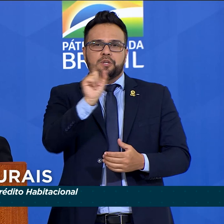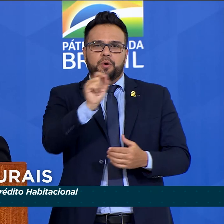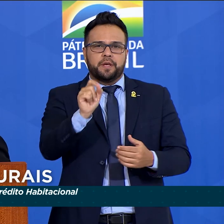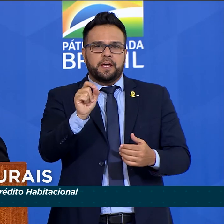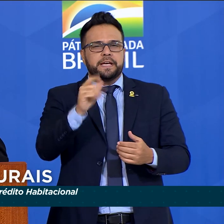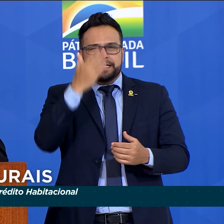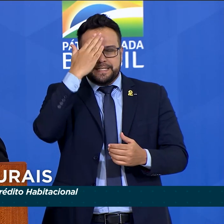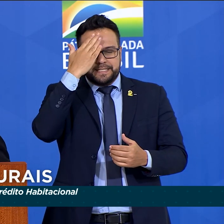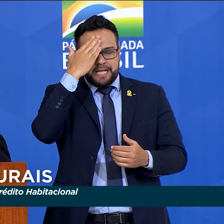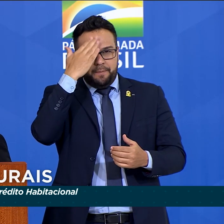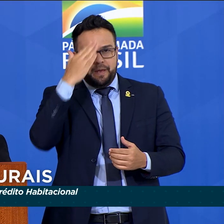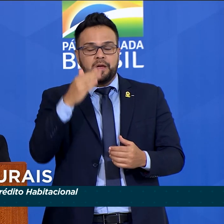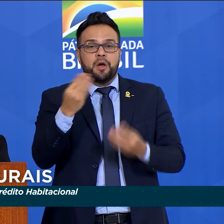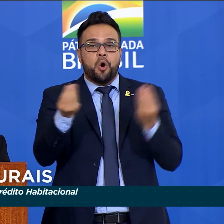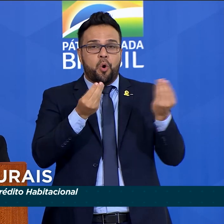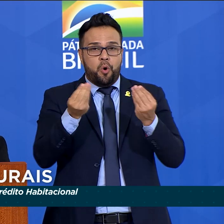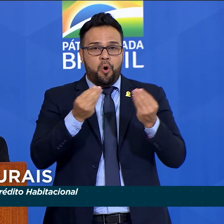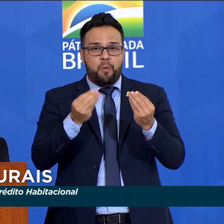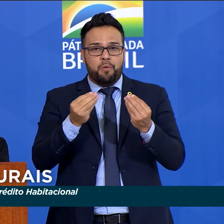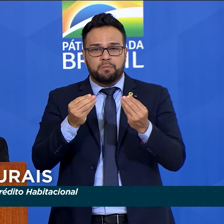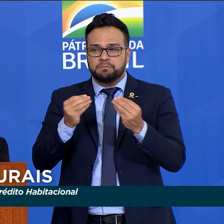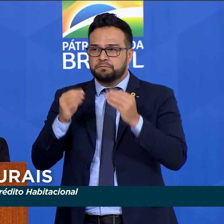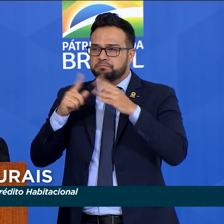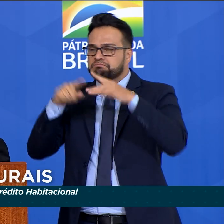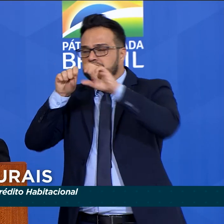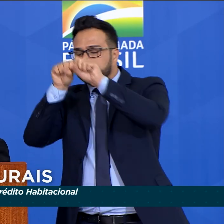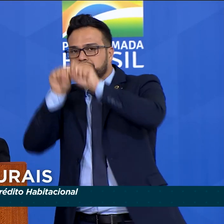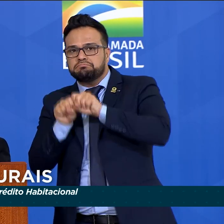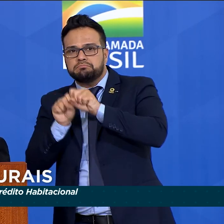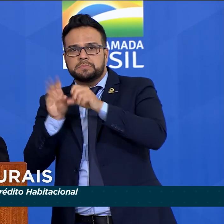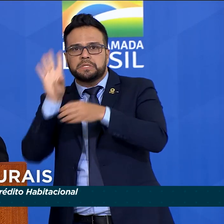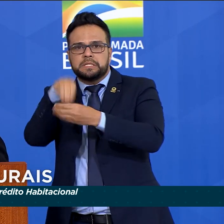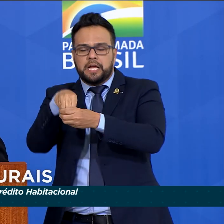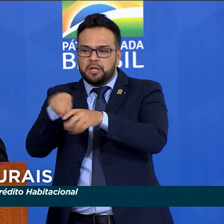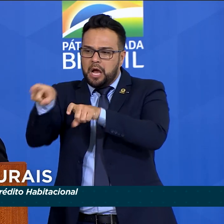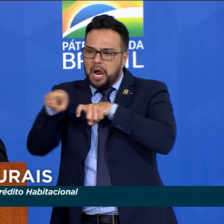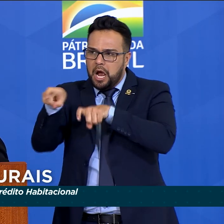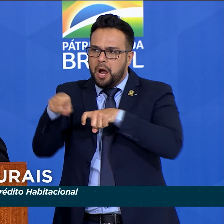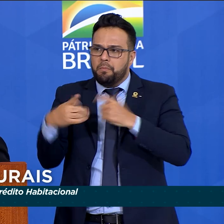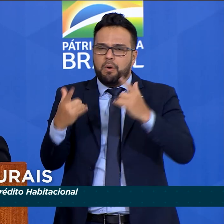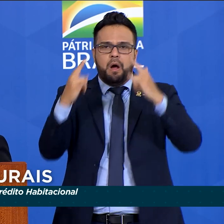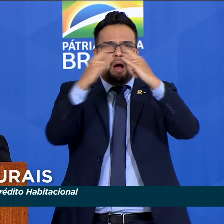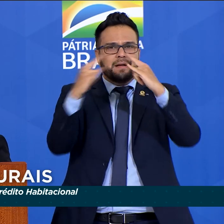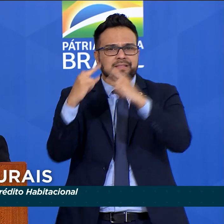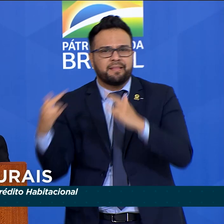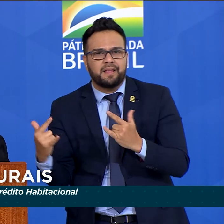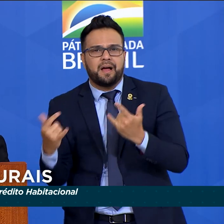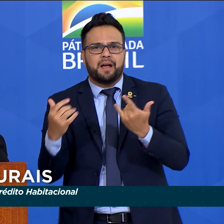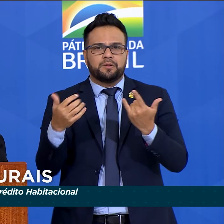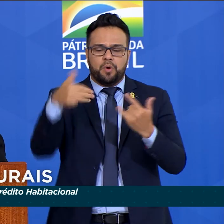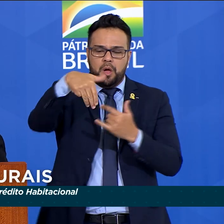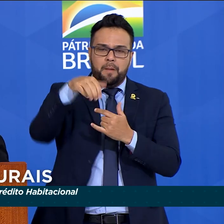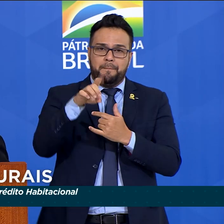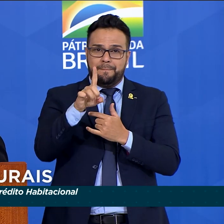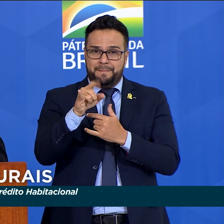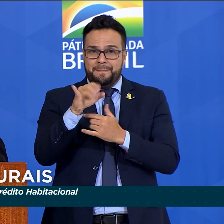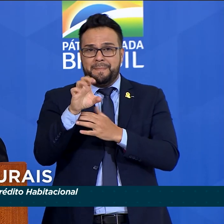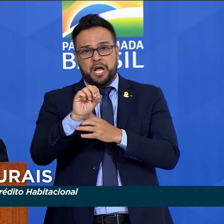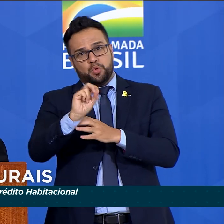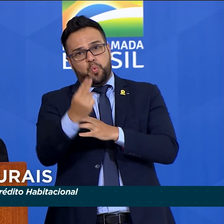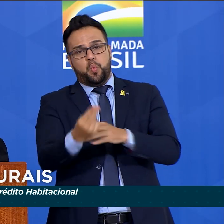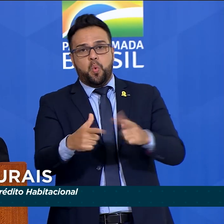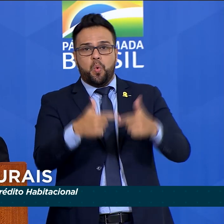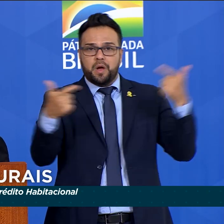radiografia do campo, seja ele pequeno, assentado, médio ou grande produtor. Nós temos todos